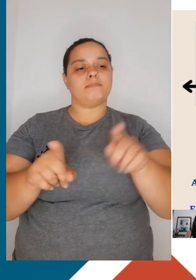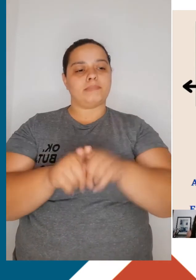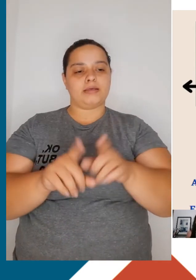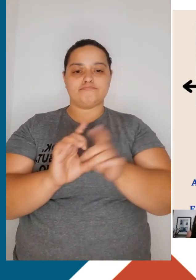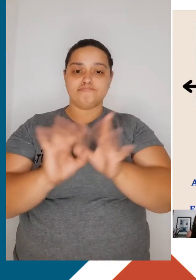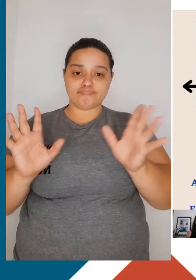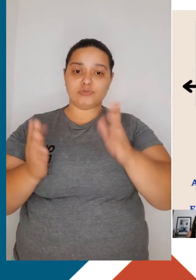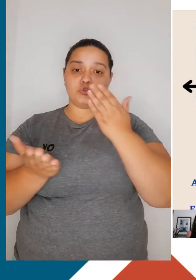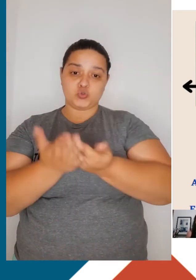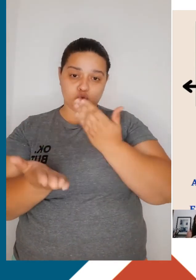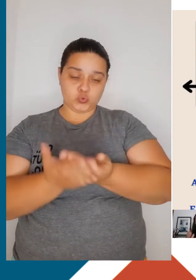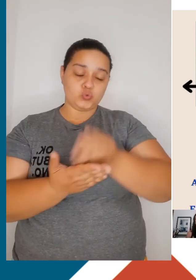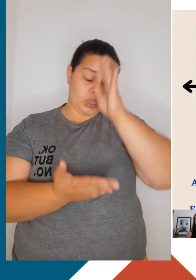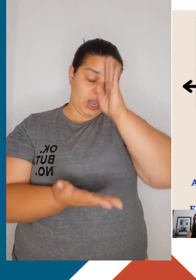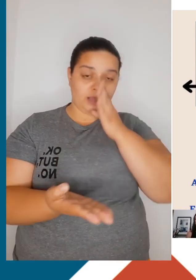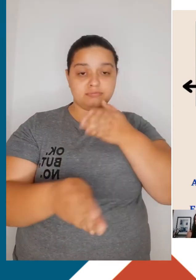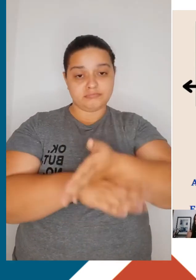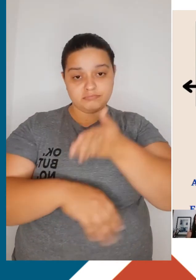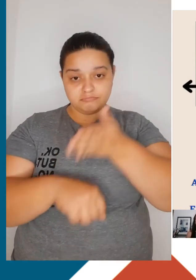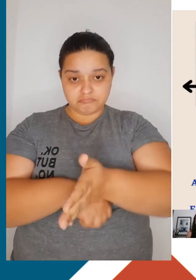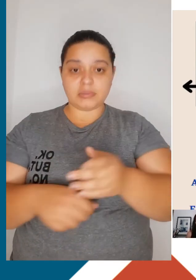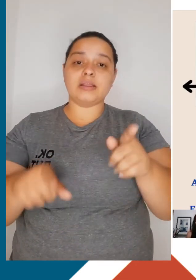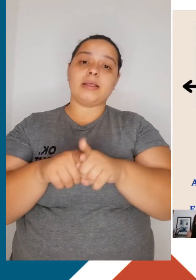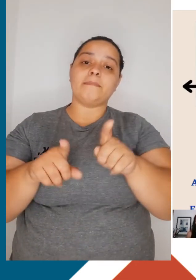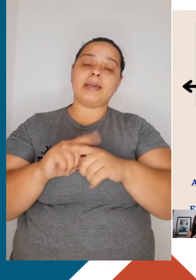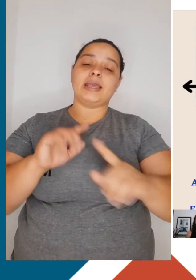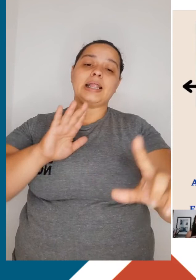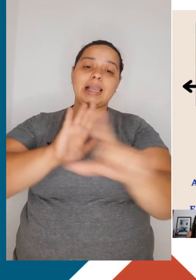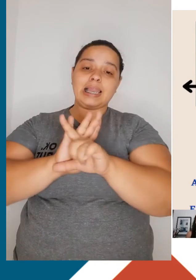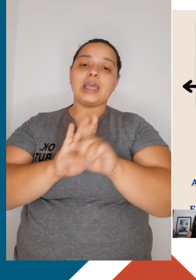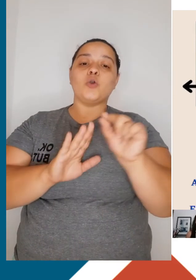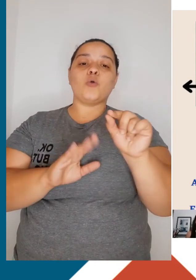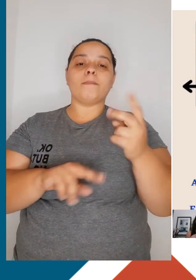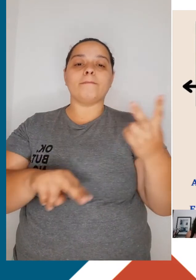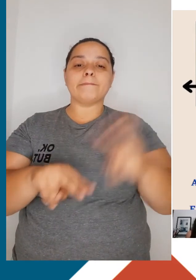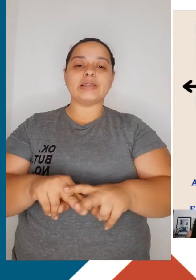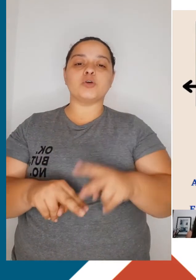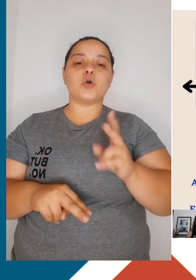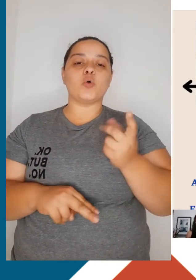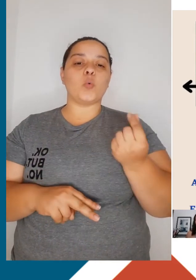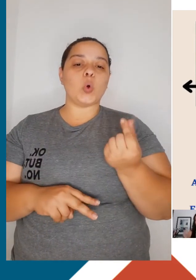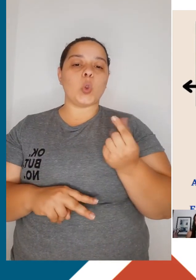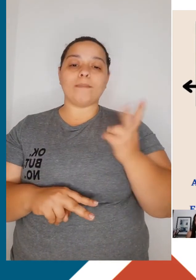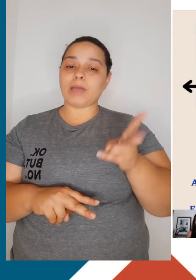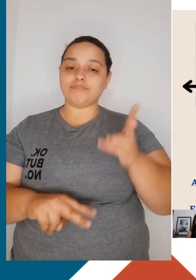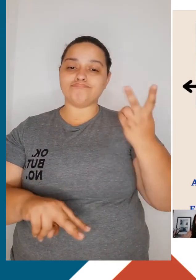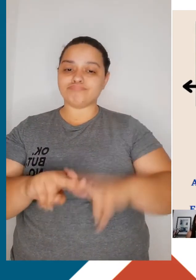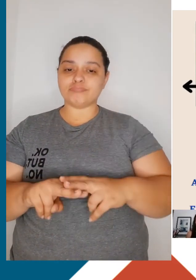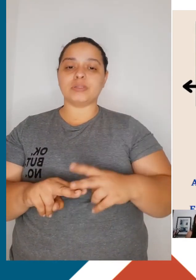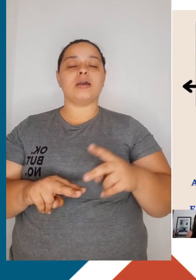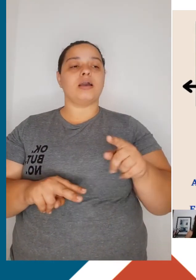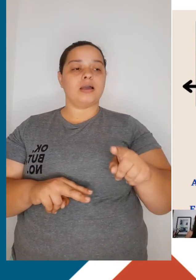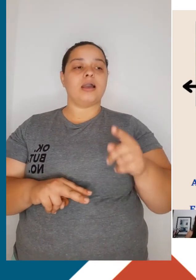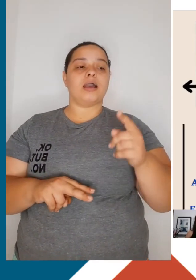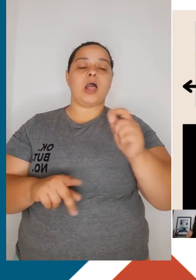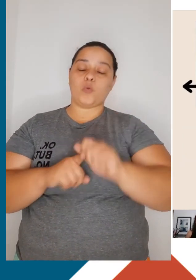ensino gratuito e público, e também a aprovação da Lei dos Máximos, que vai congelar o preço dos aluguéis e o preço do alimento, o preço